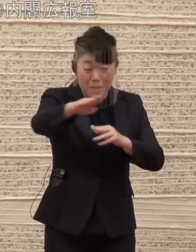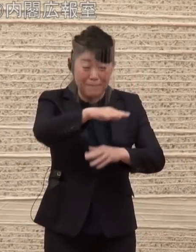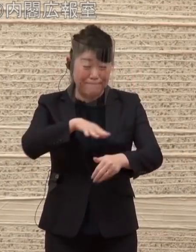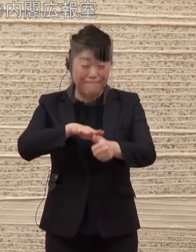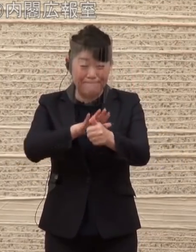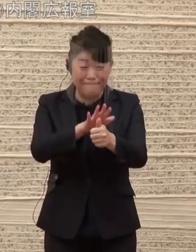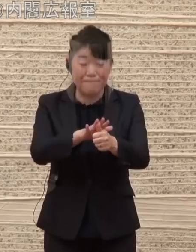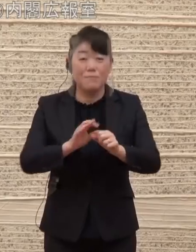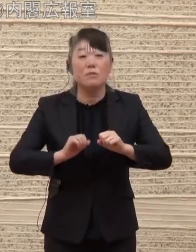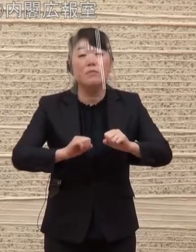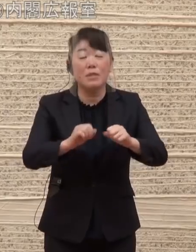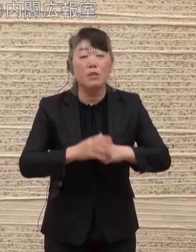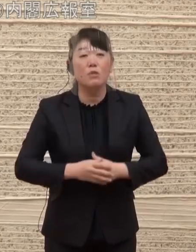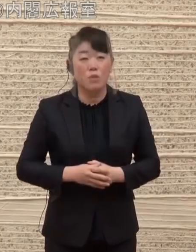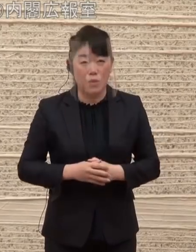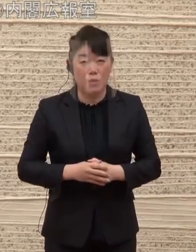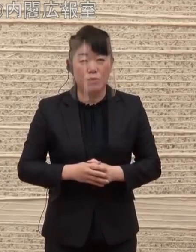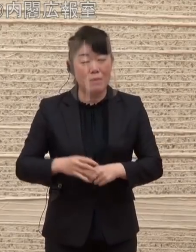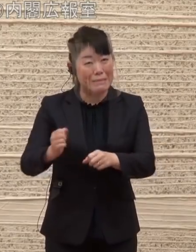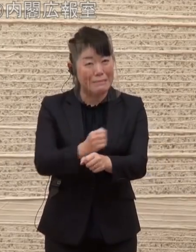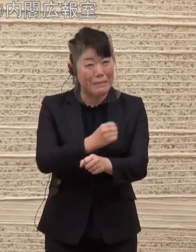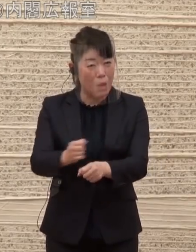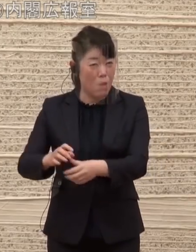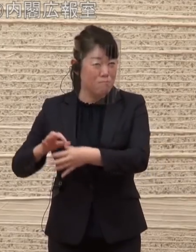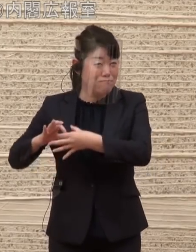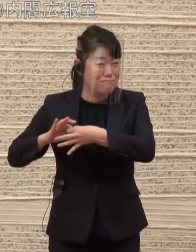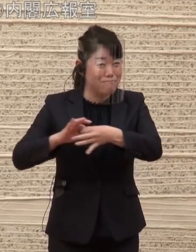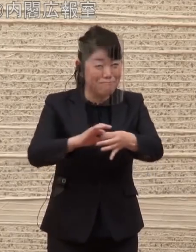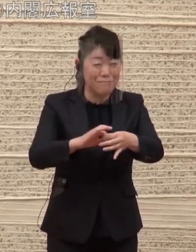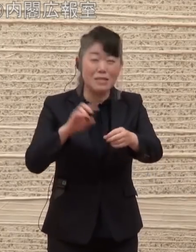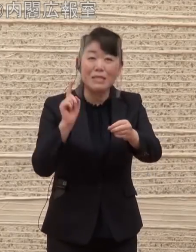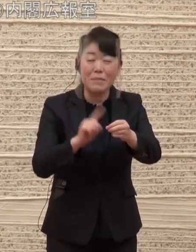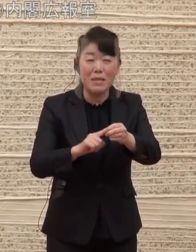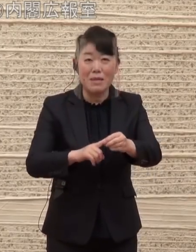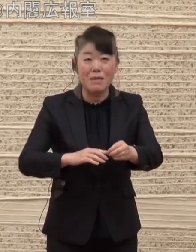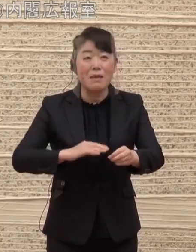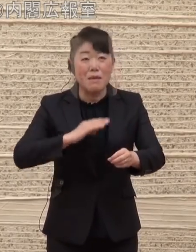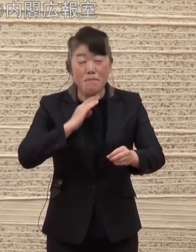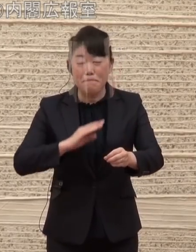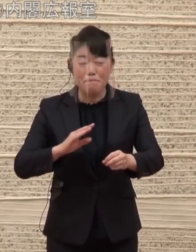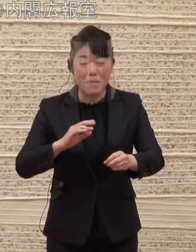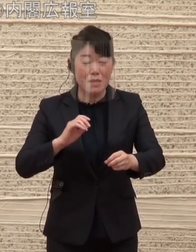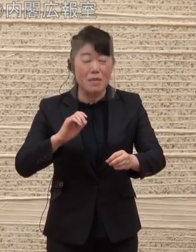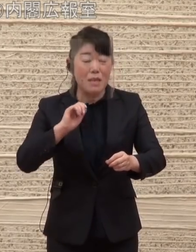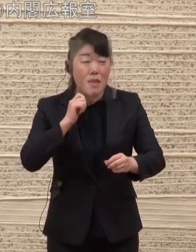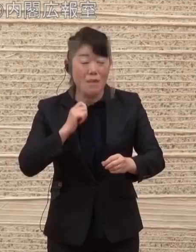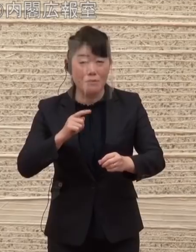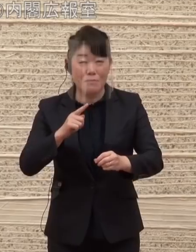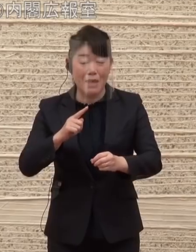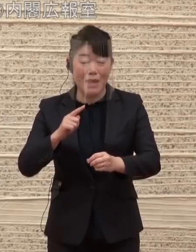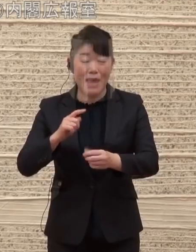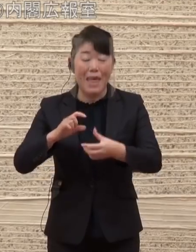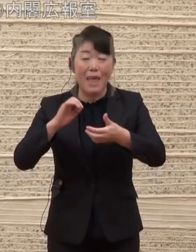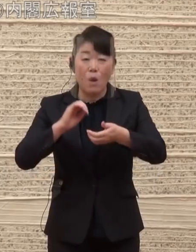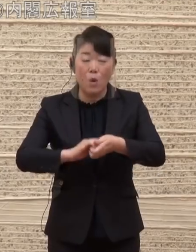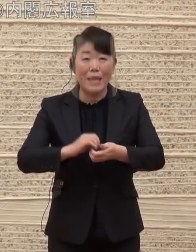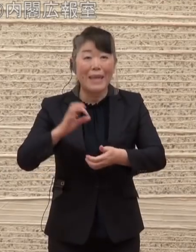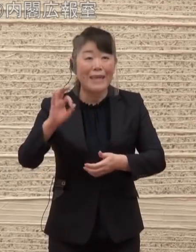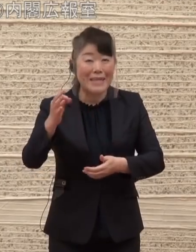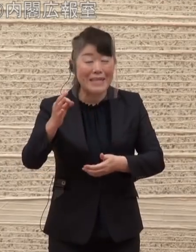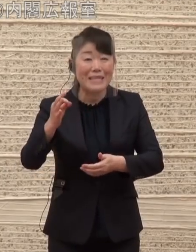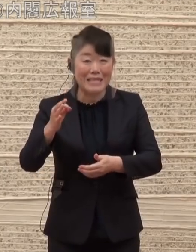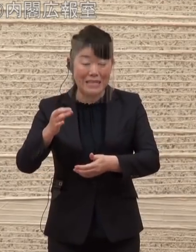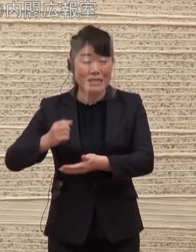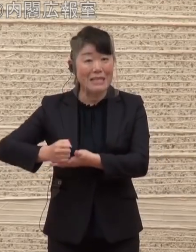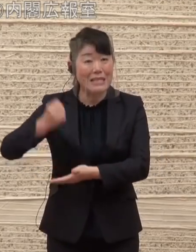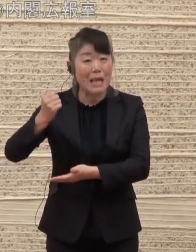ます事業を存続するために待ったなしの固定費負担も大胆にチェーンしていき